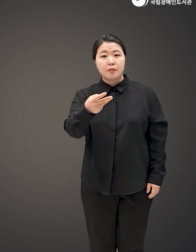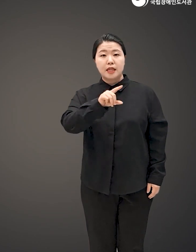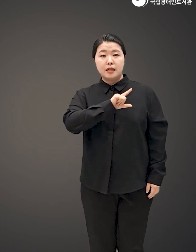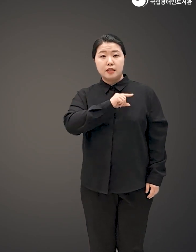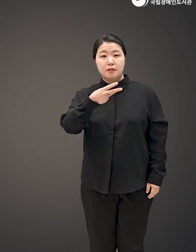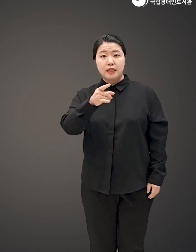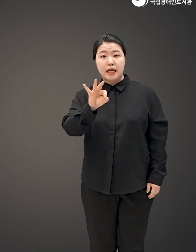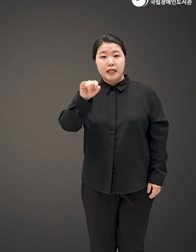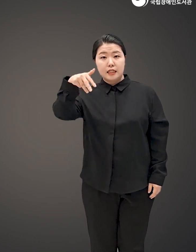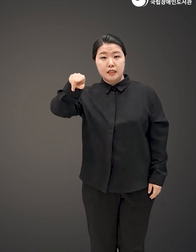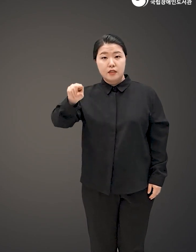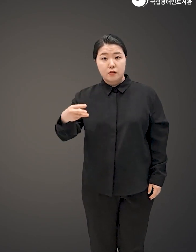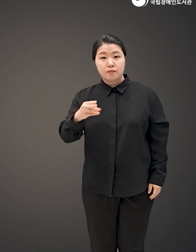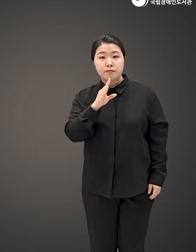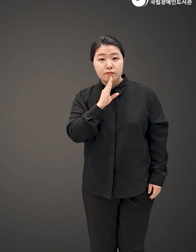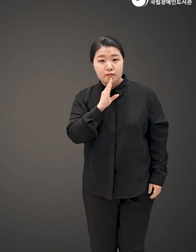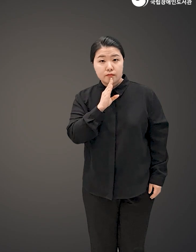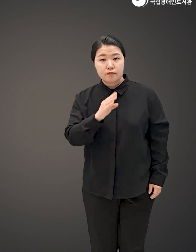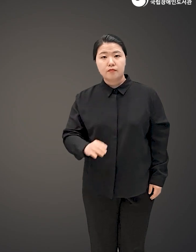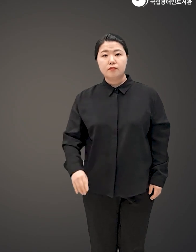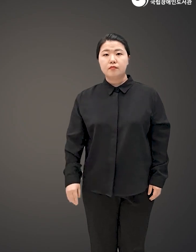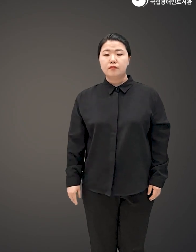레이철 온일 씨인가요?